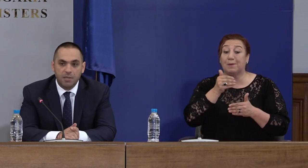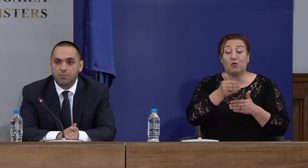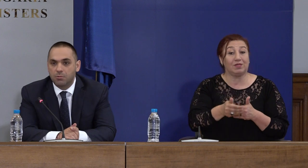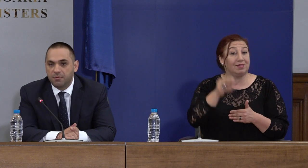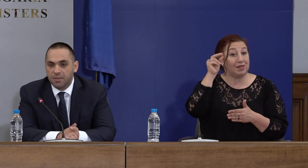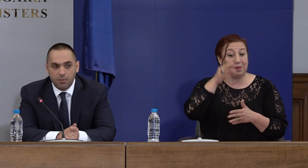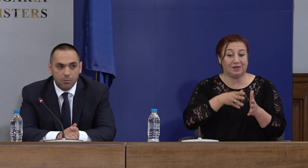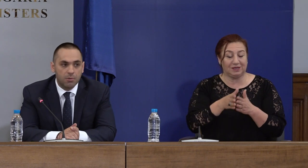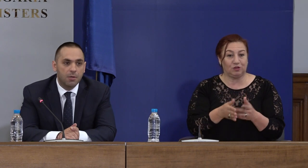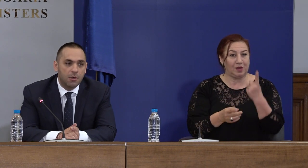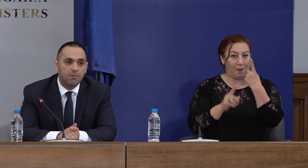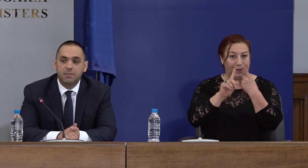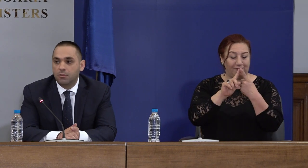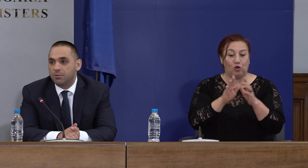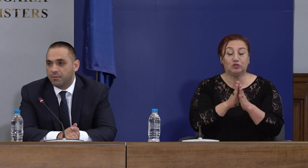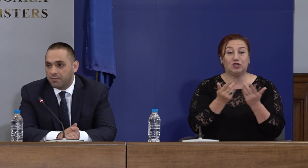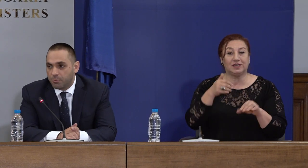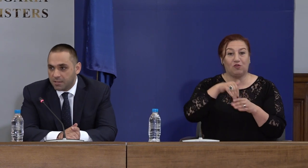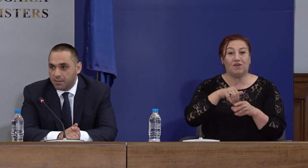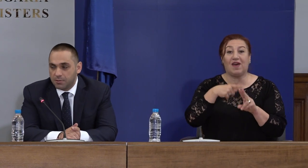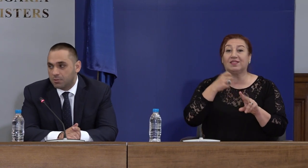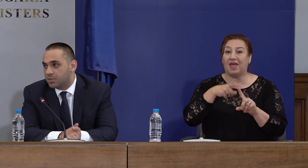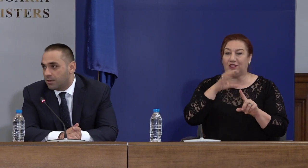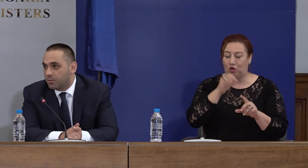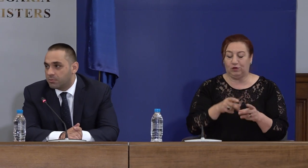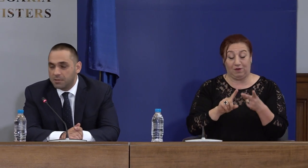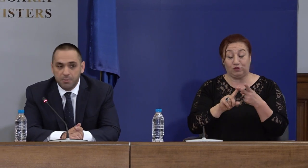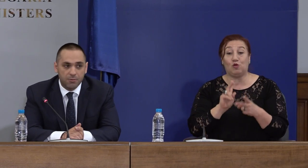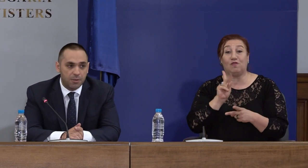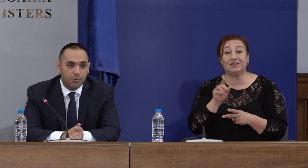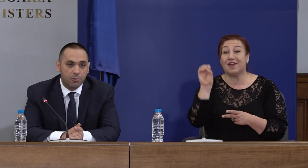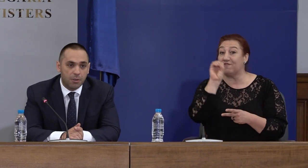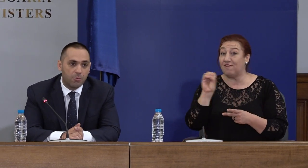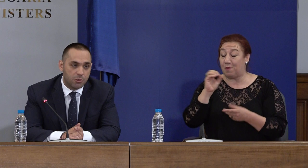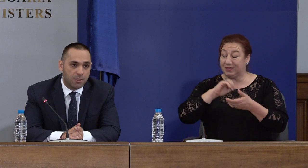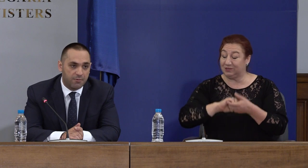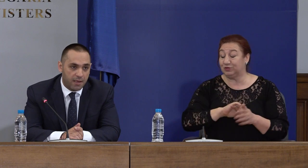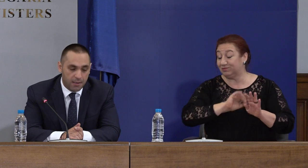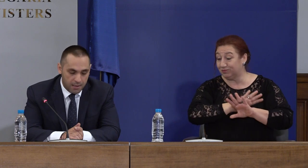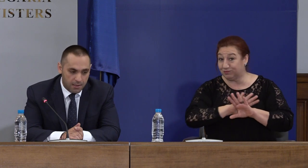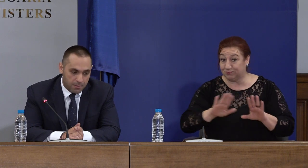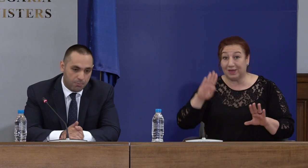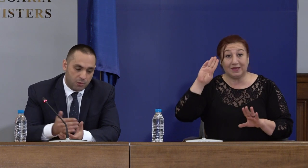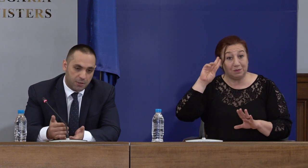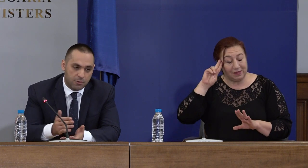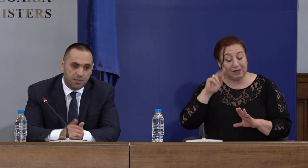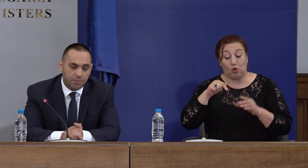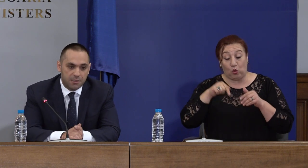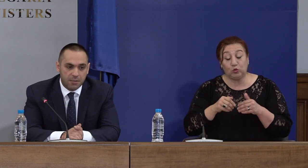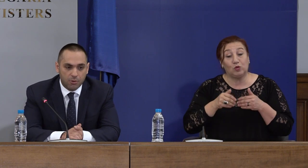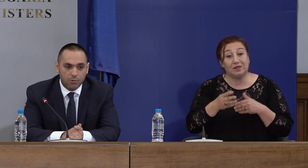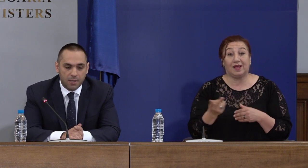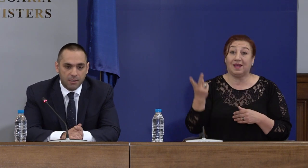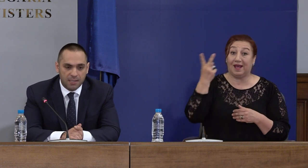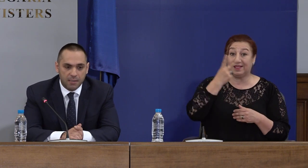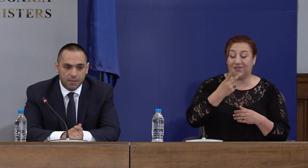бяха членството ни в НАТО, влизането ни в Европейския съюз, неща, които са изпълнени. От тук имам още две по-сериозни